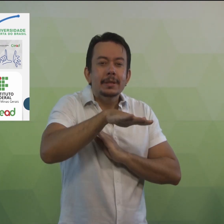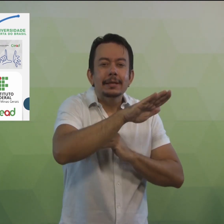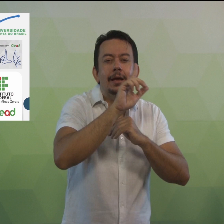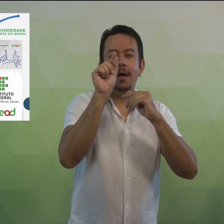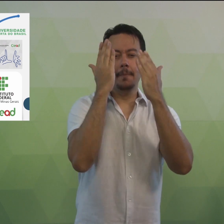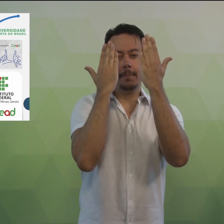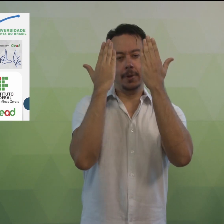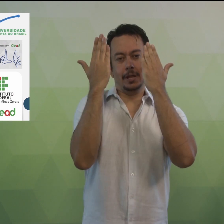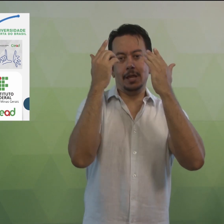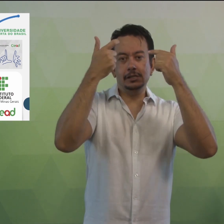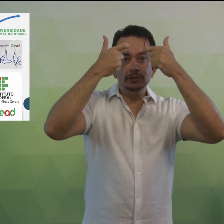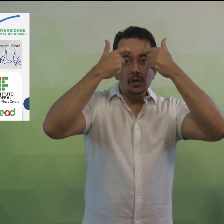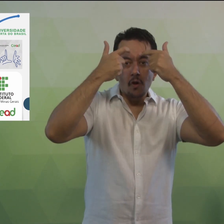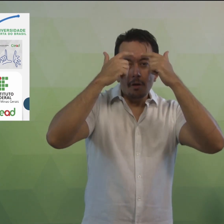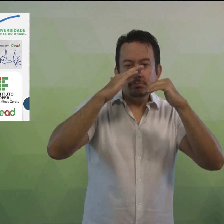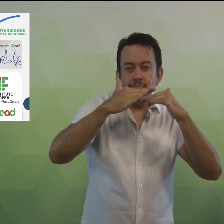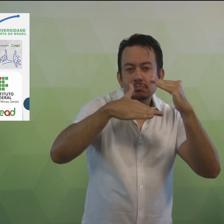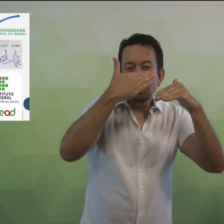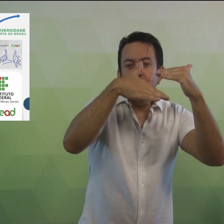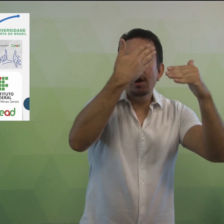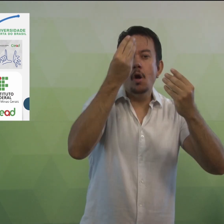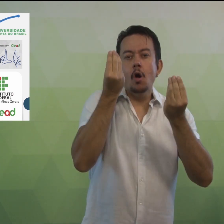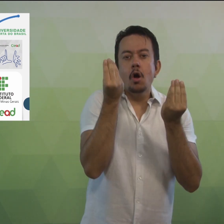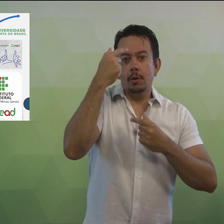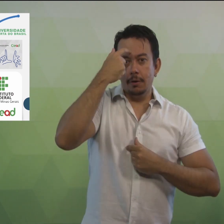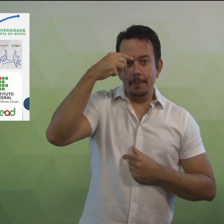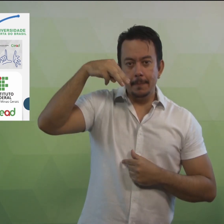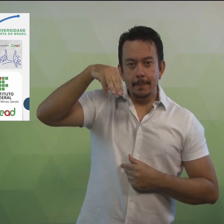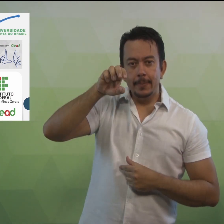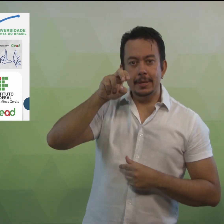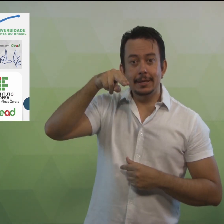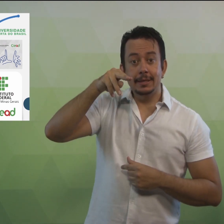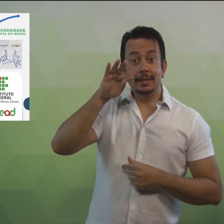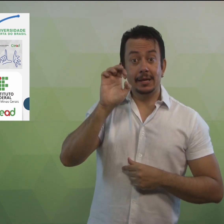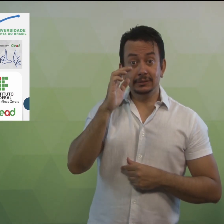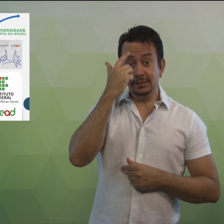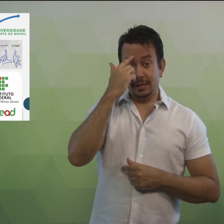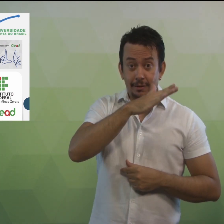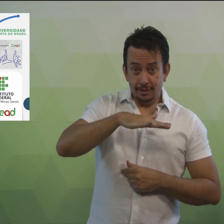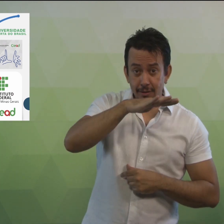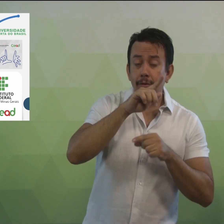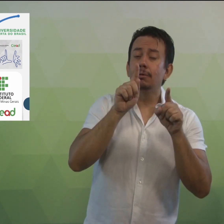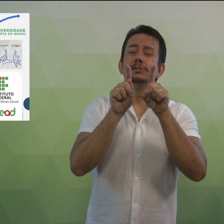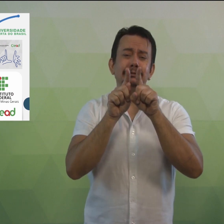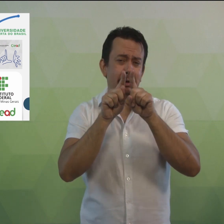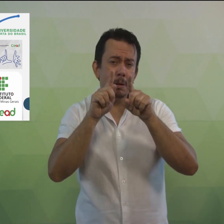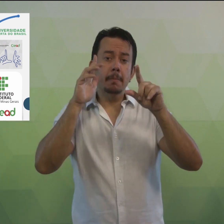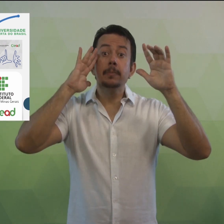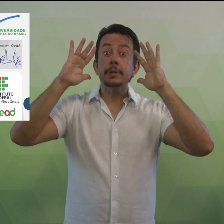o corpo reage. Ele mostra que o desenvolvimento foi executado de forma